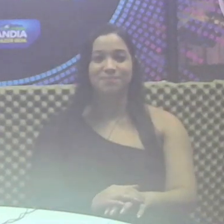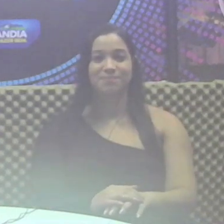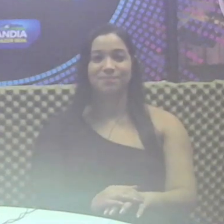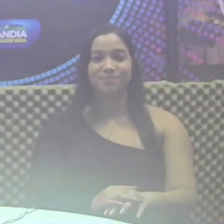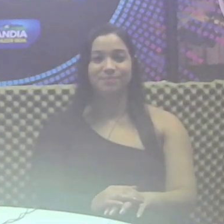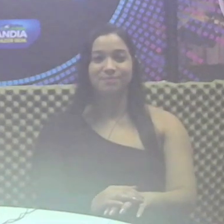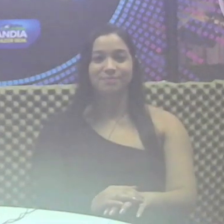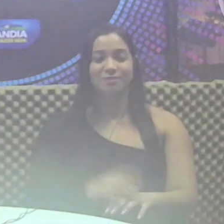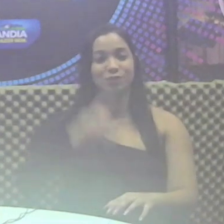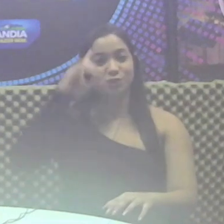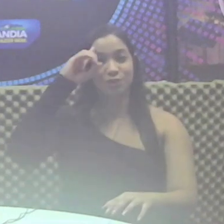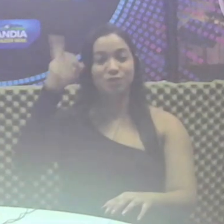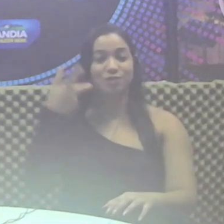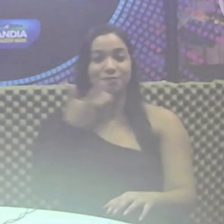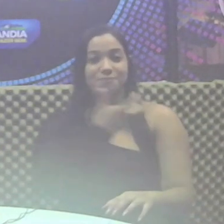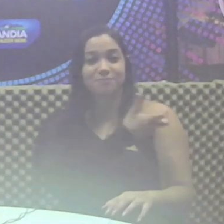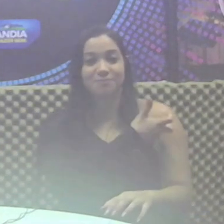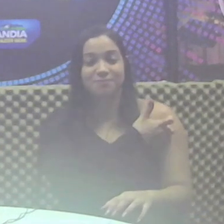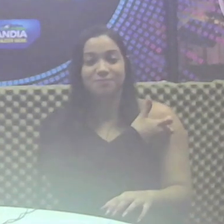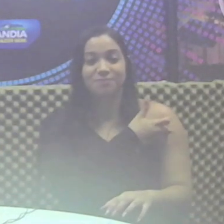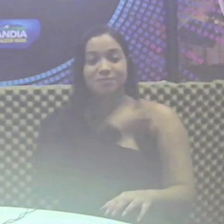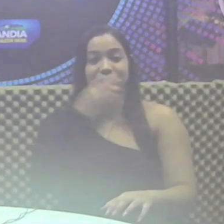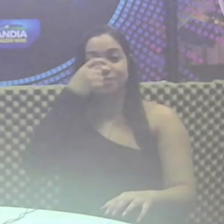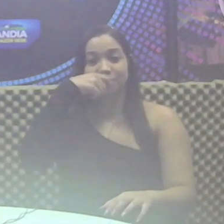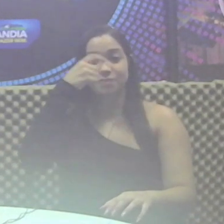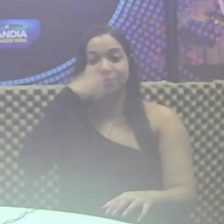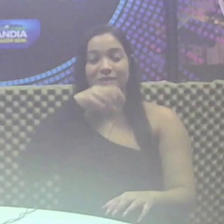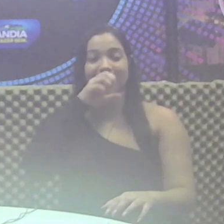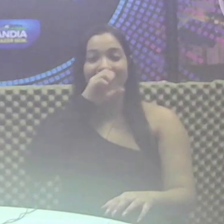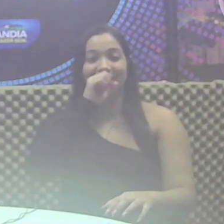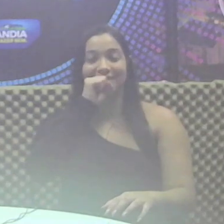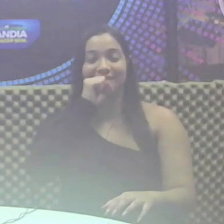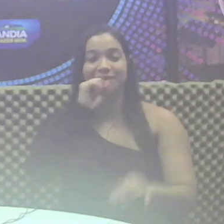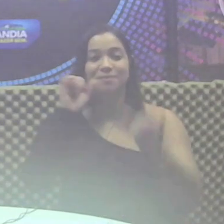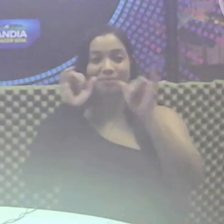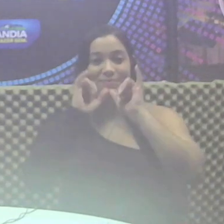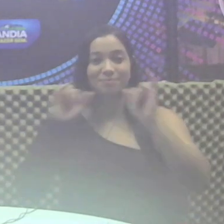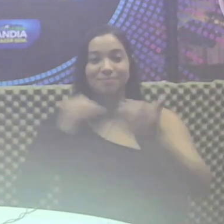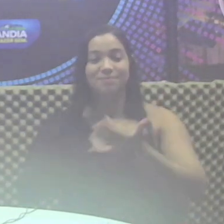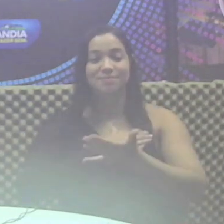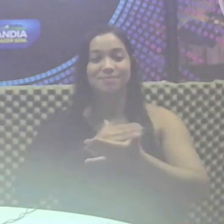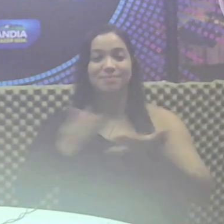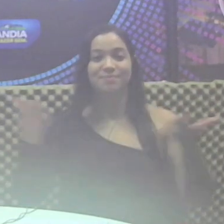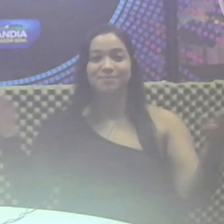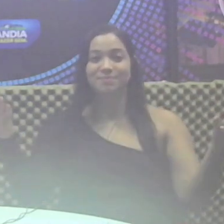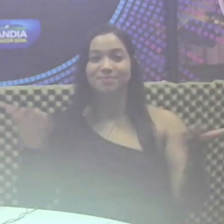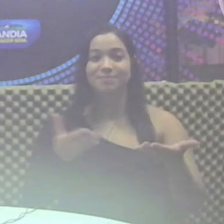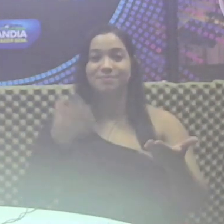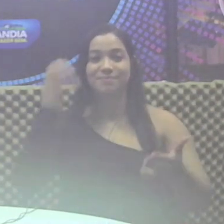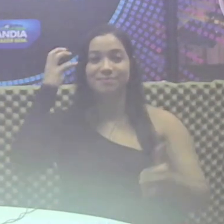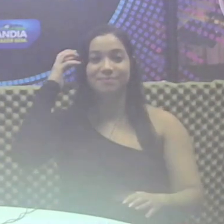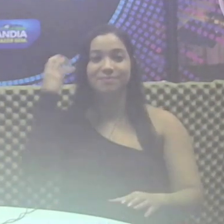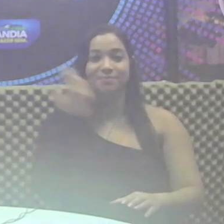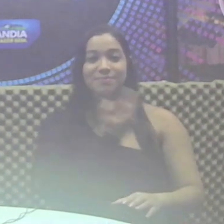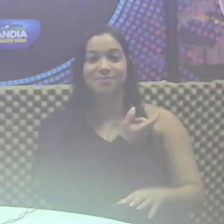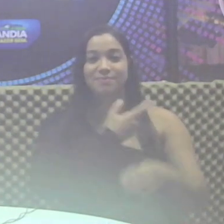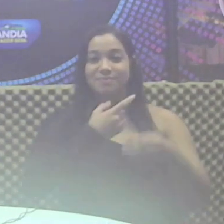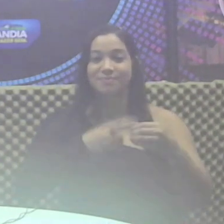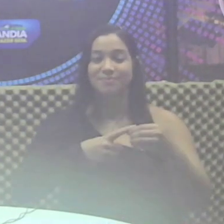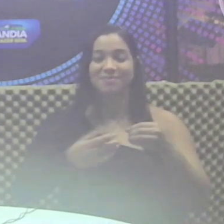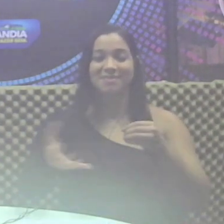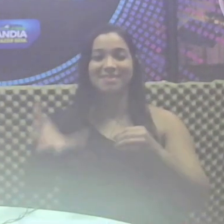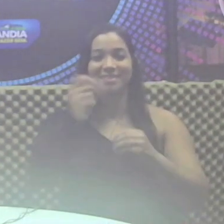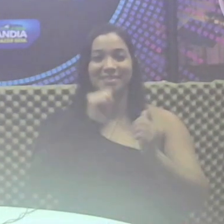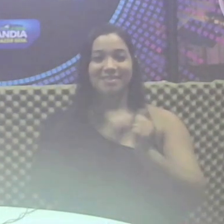Dia D da campanha de vacinação contra a gripe será neste sábado. Essas e outras notícias a partir de agora na Rádio Nossa